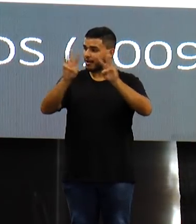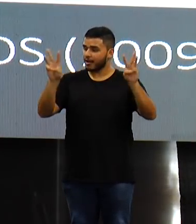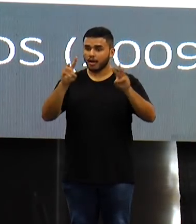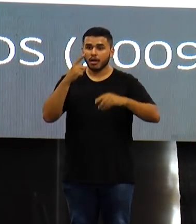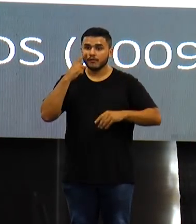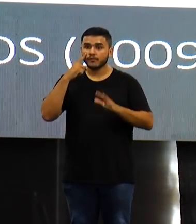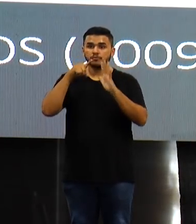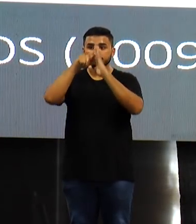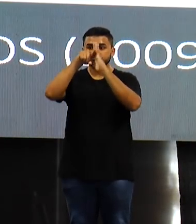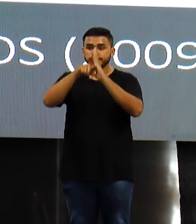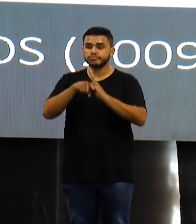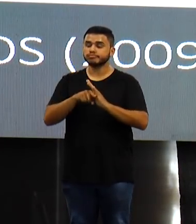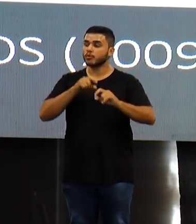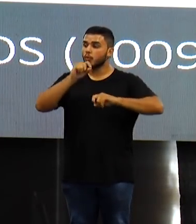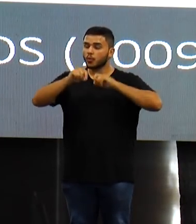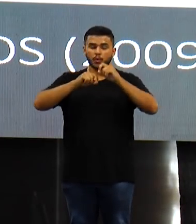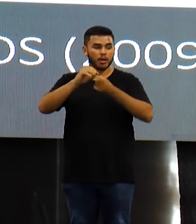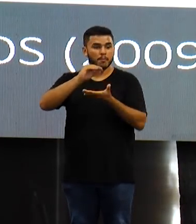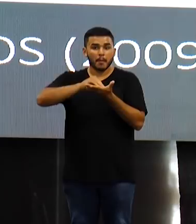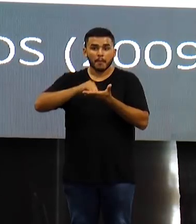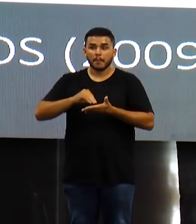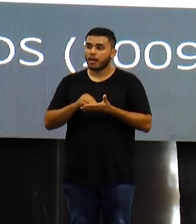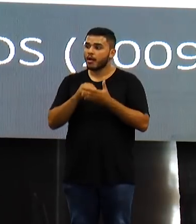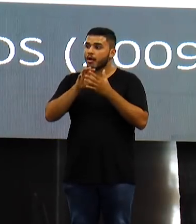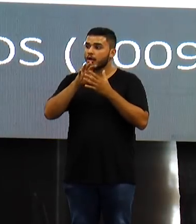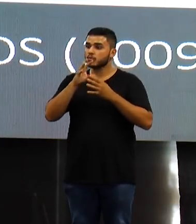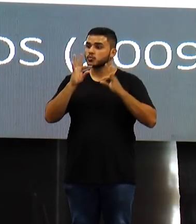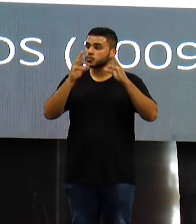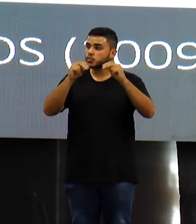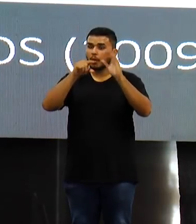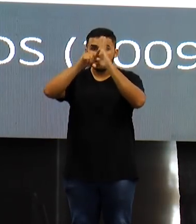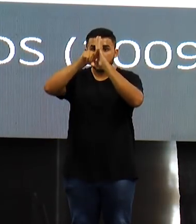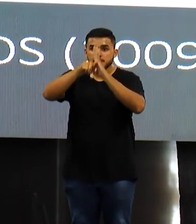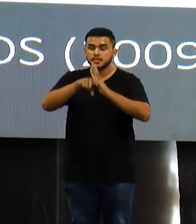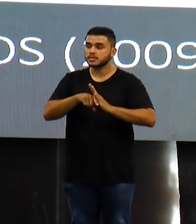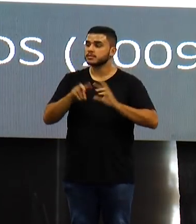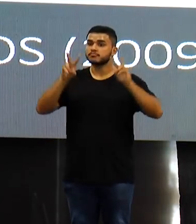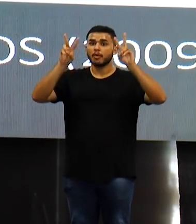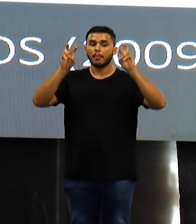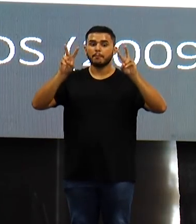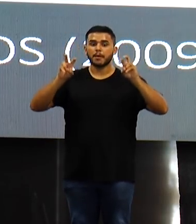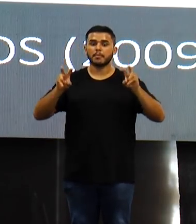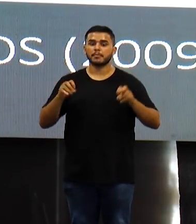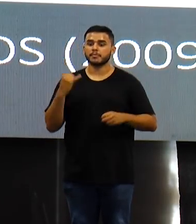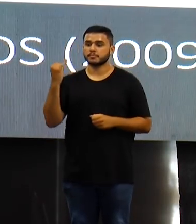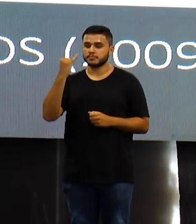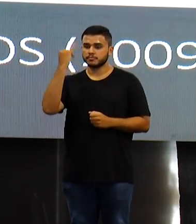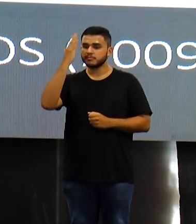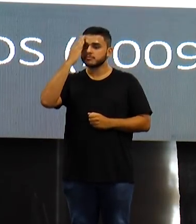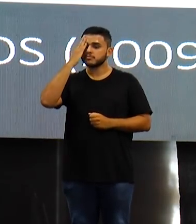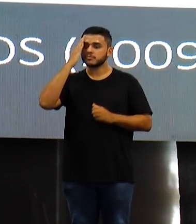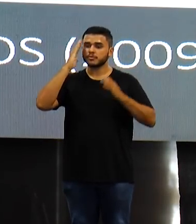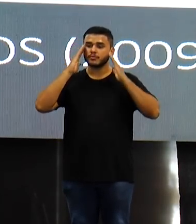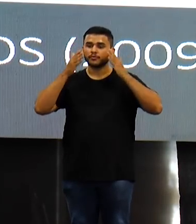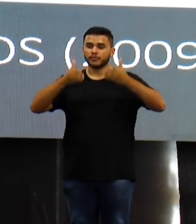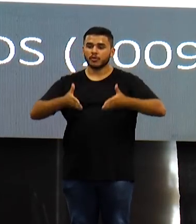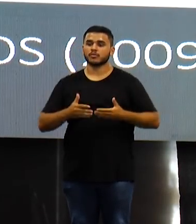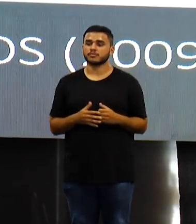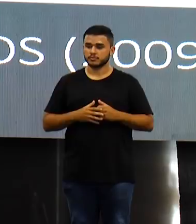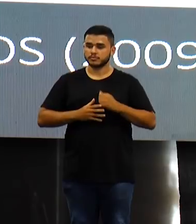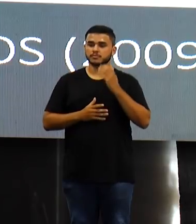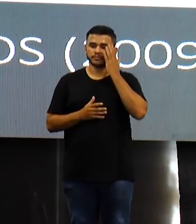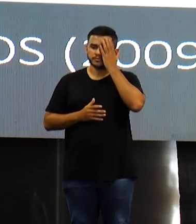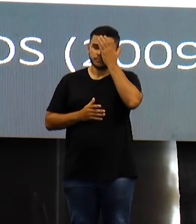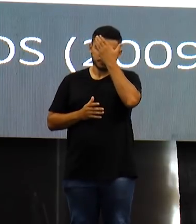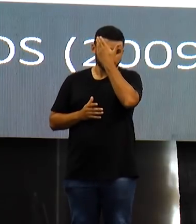dele para estudar. Entendeu? Vocês têm que entender o que é de fato tão importante para você ir só no foco ali buscar, que são